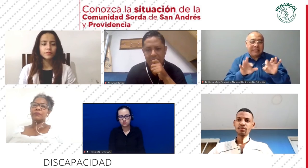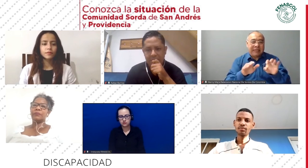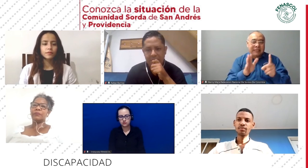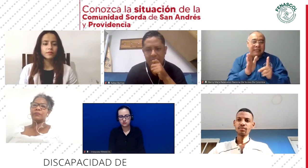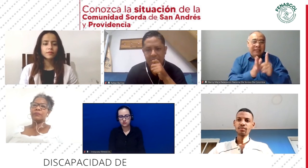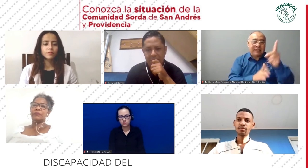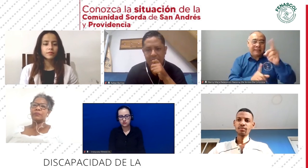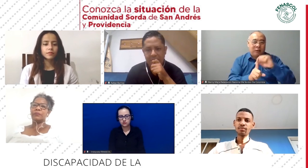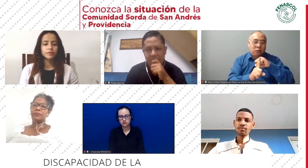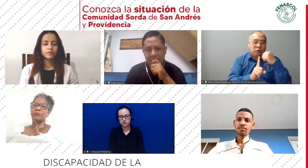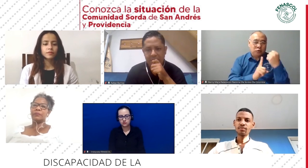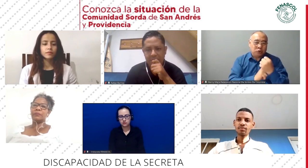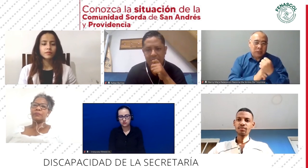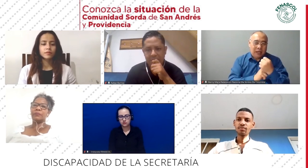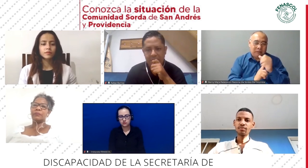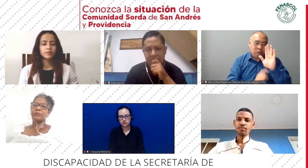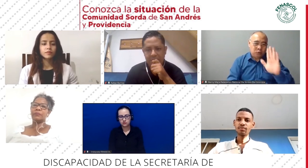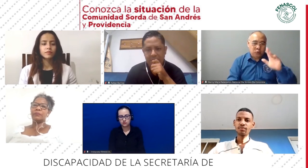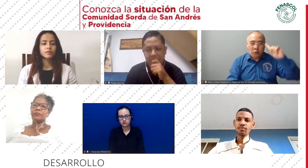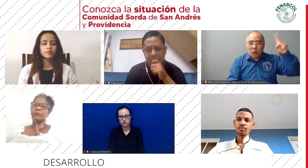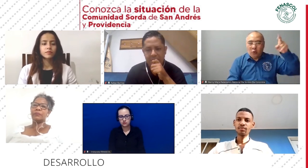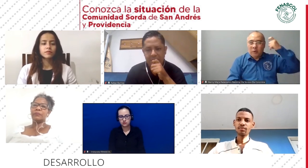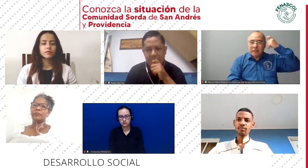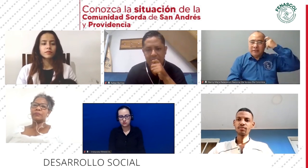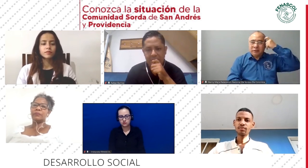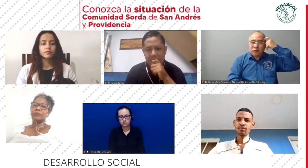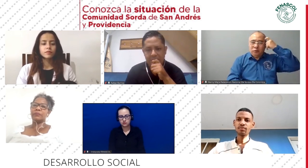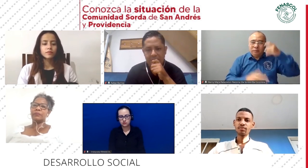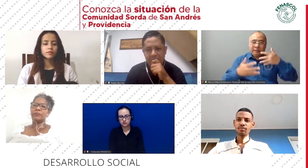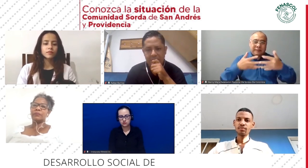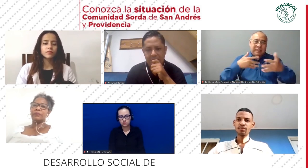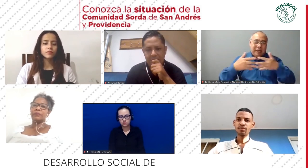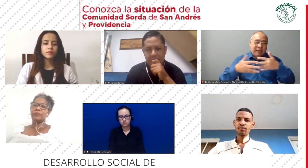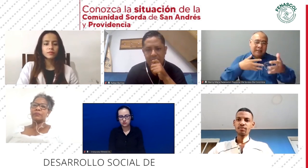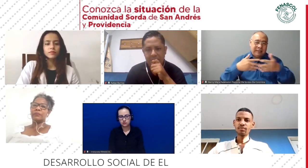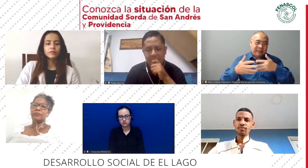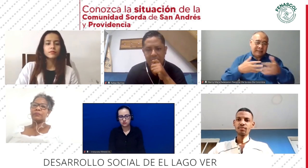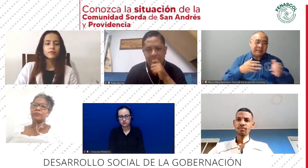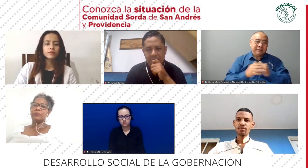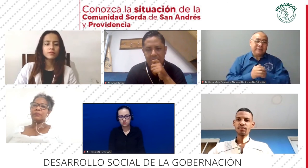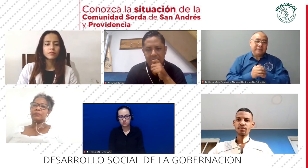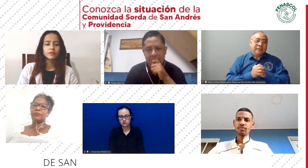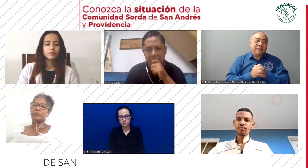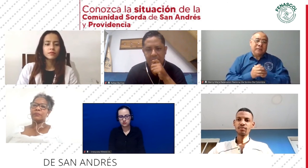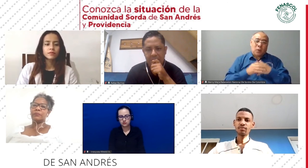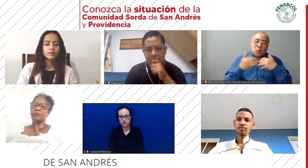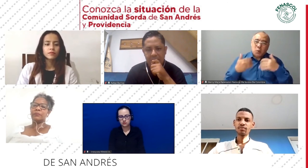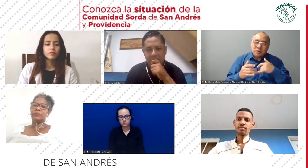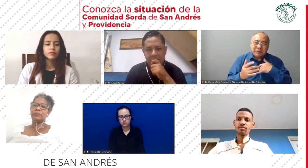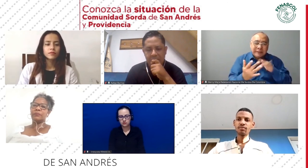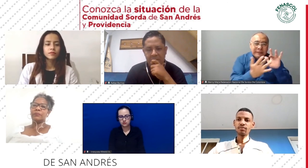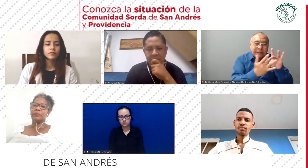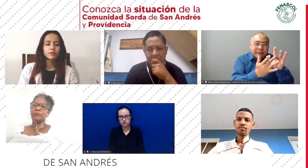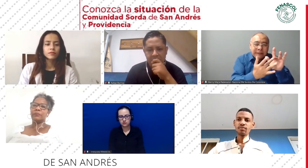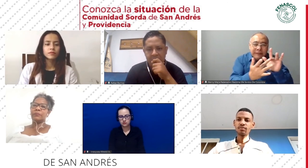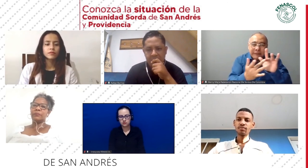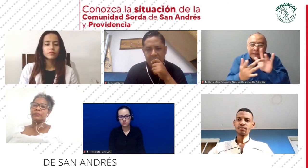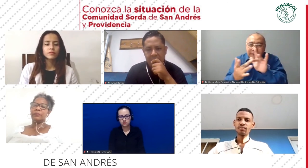de la secretaria de desarrollo social de la gobernación de san andrés